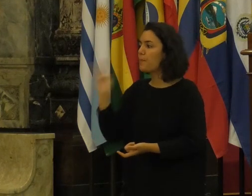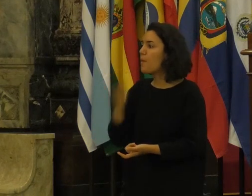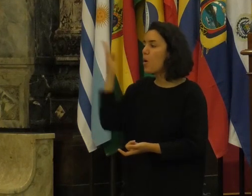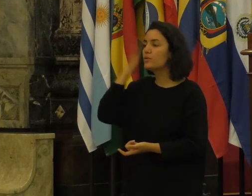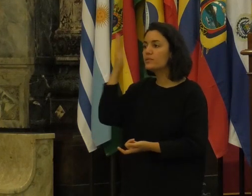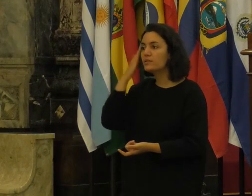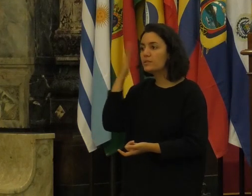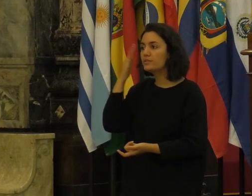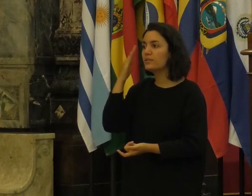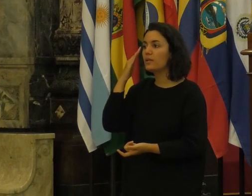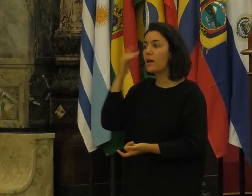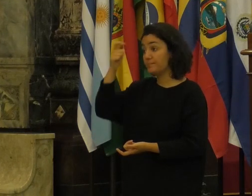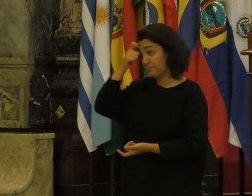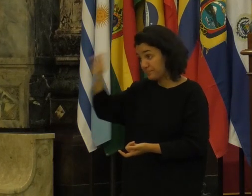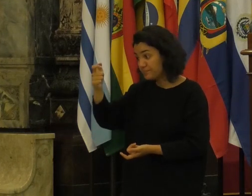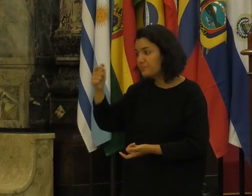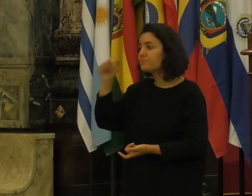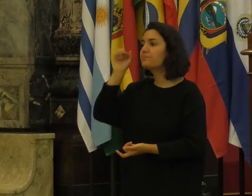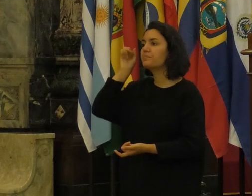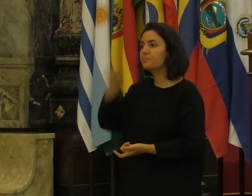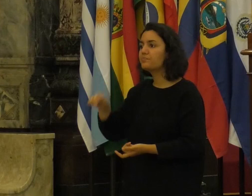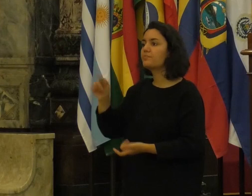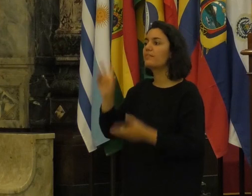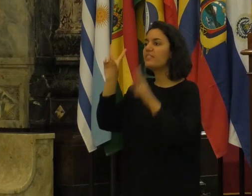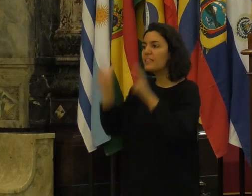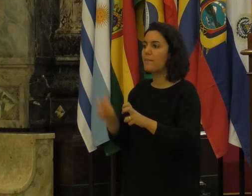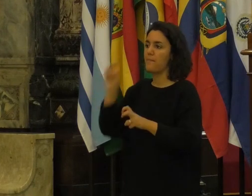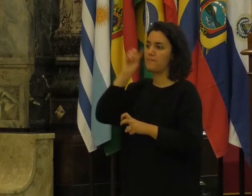científica de conocimiento en psicología,